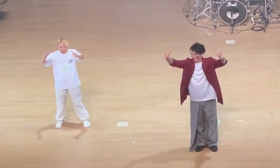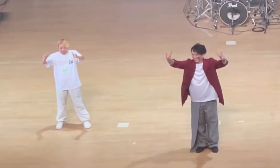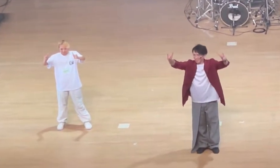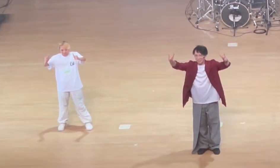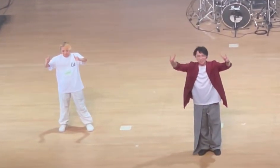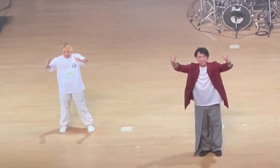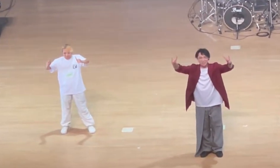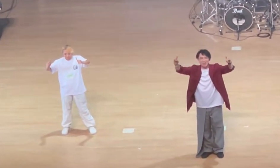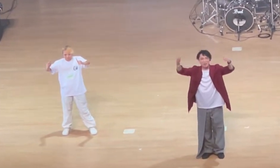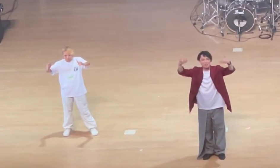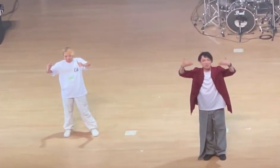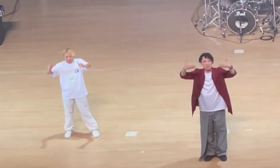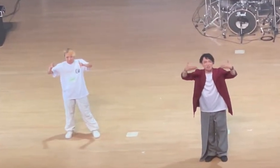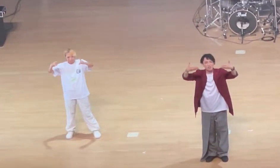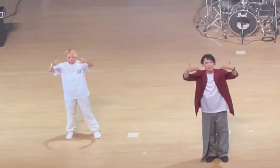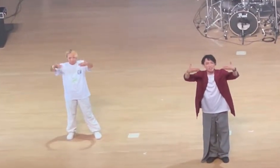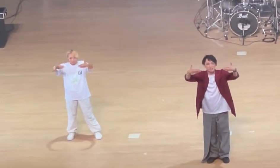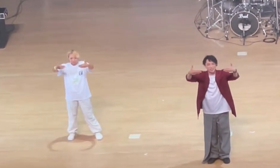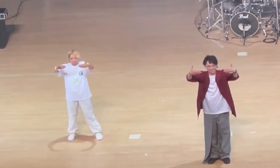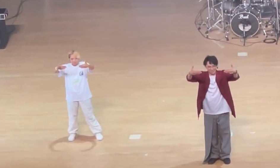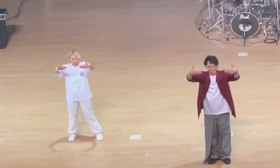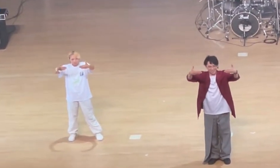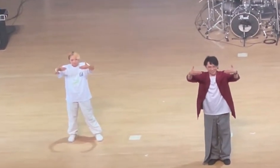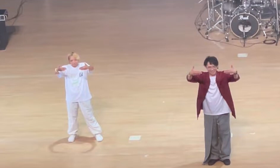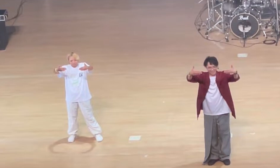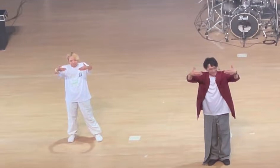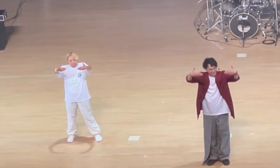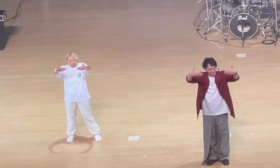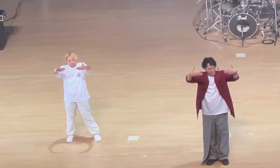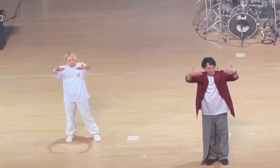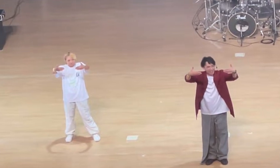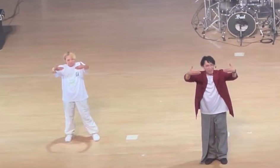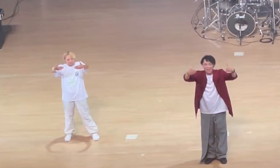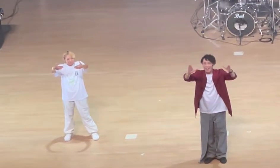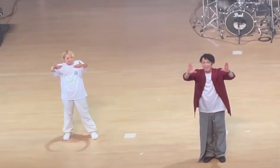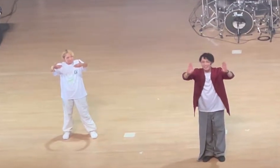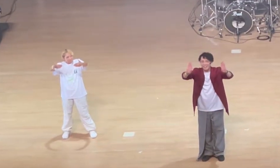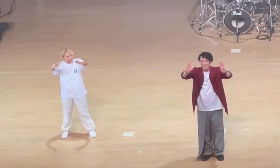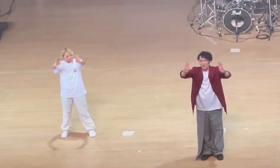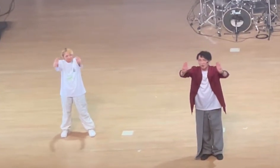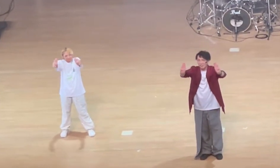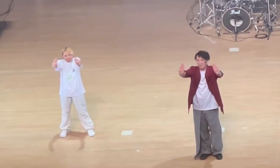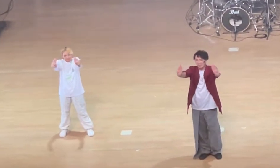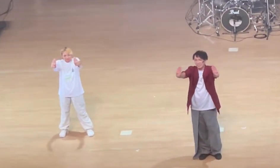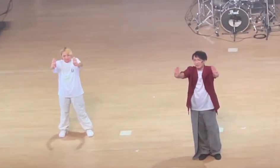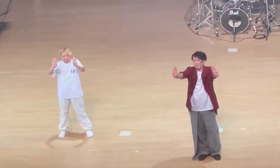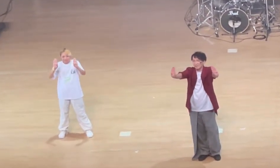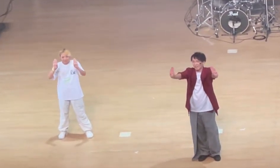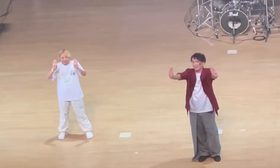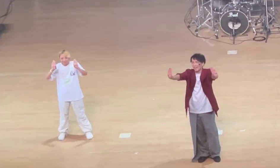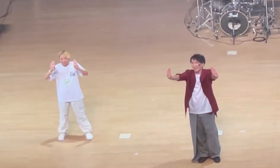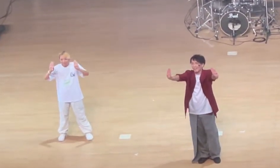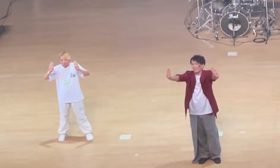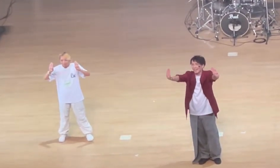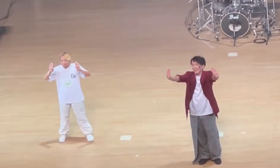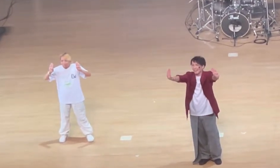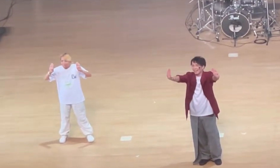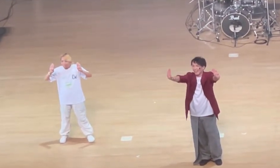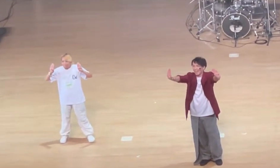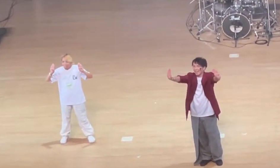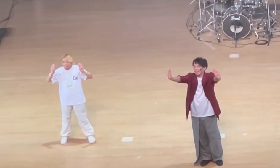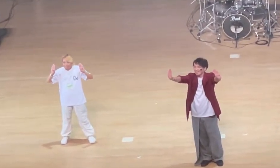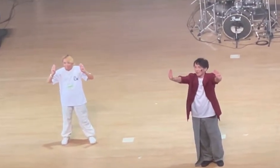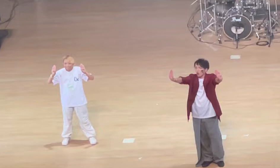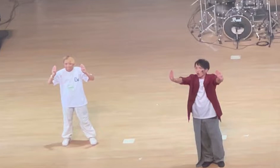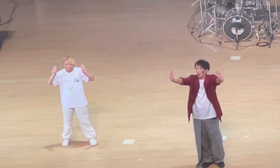。クーはこれ数字の9がクーです。ク、ケは逆にここでケ、ビッグバタックスのケですね。